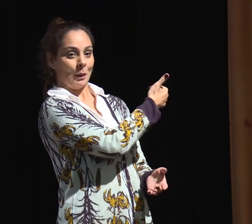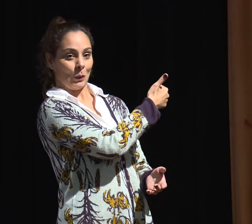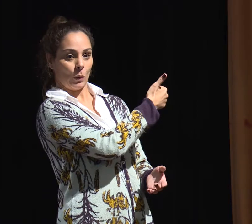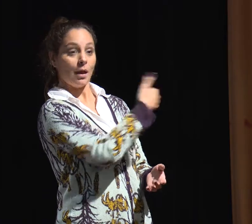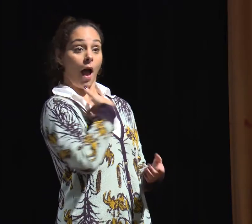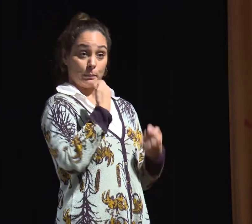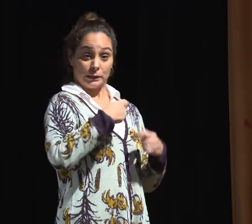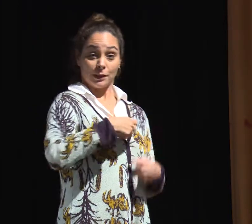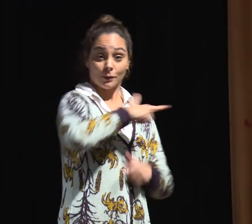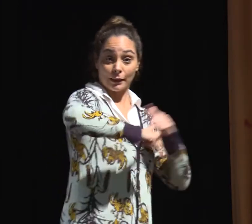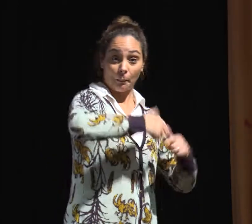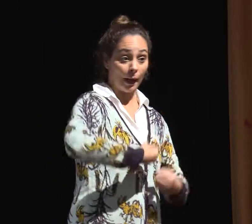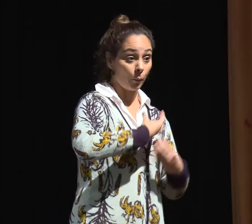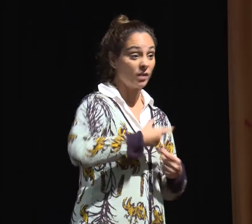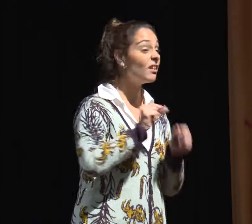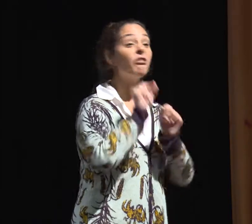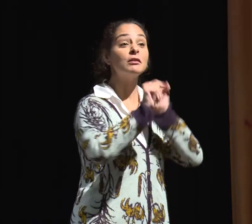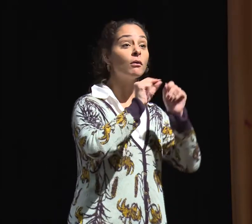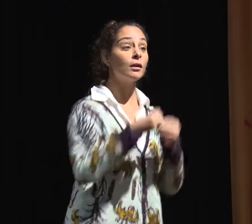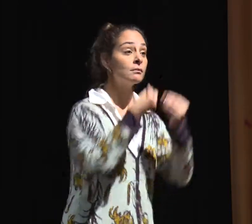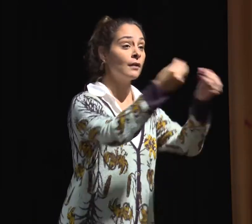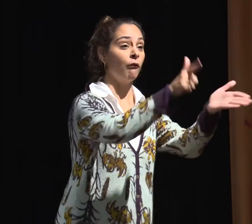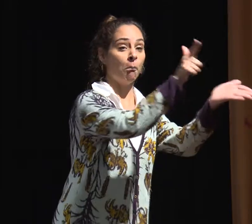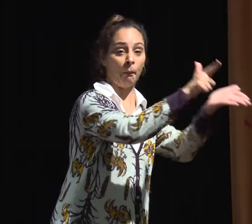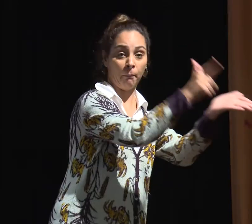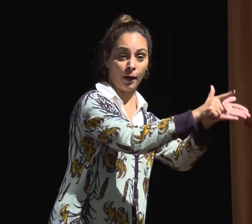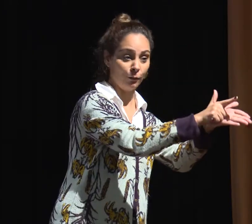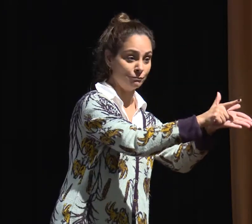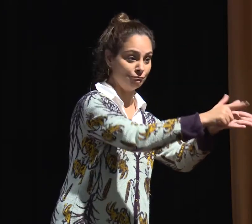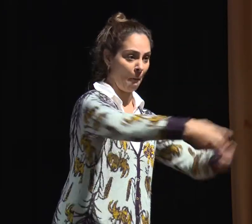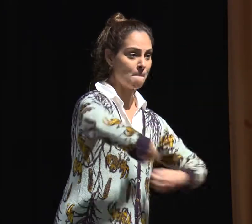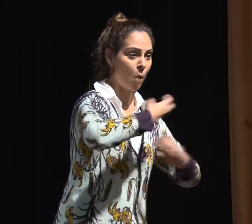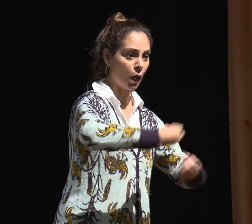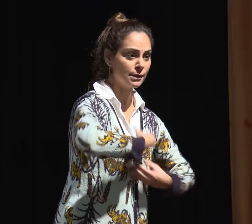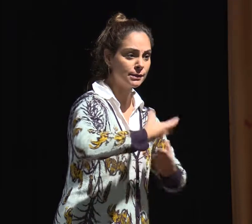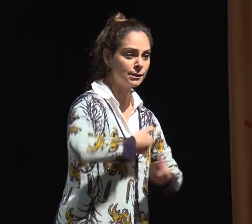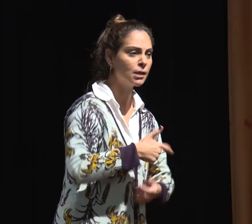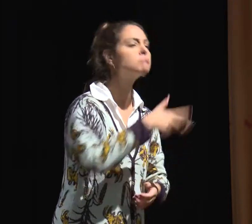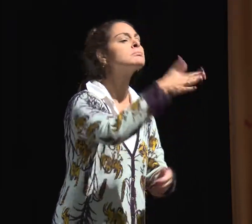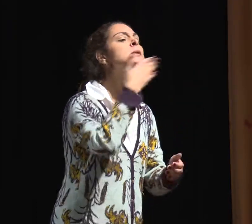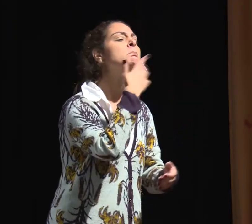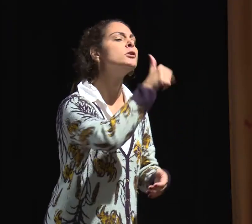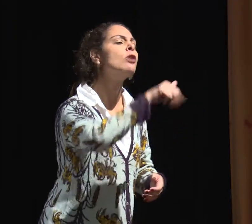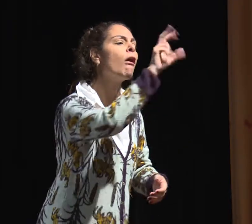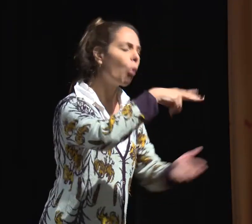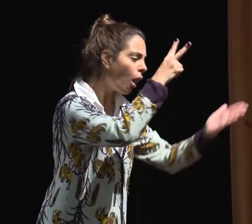Antes, em 2012, eu precisava ensinar poesia. O que eu fazia? Eu distribuía papéis com poemas e pedia para que os